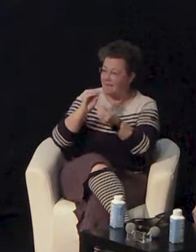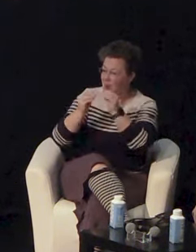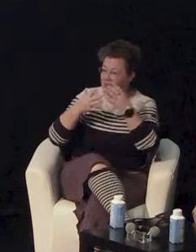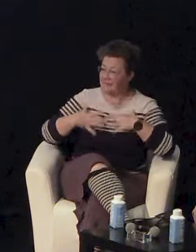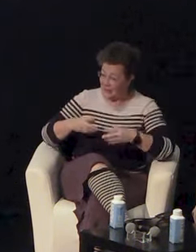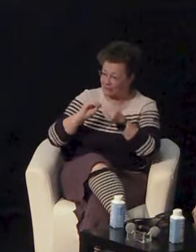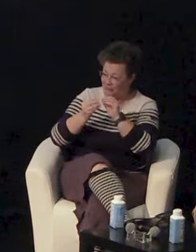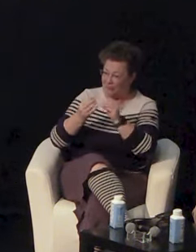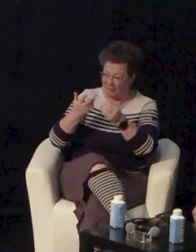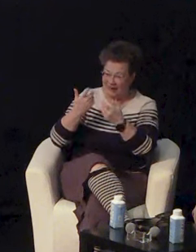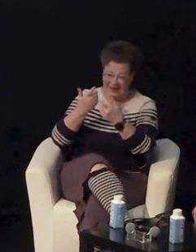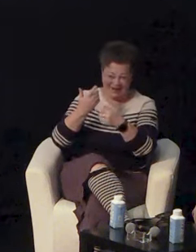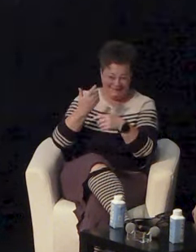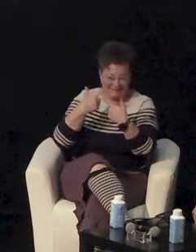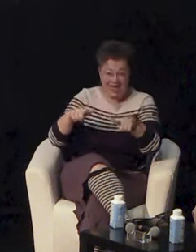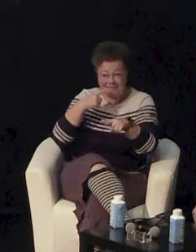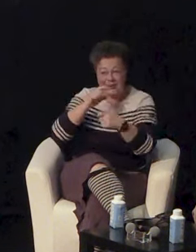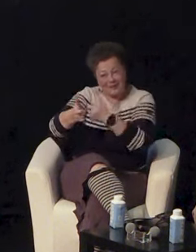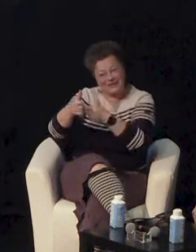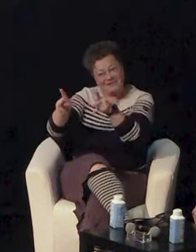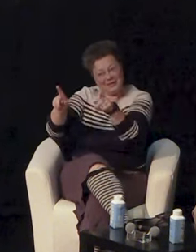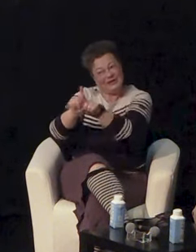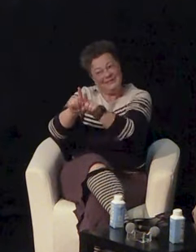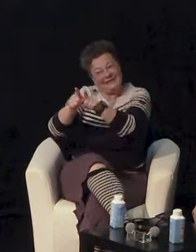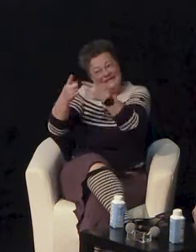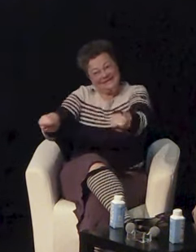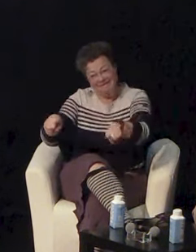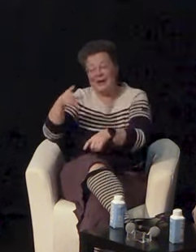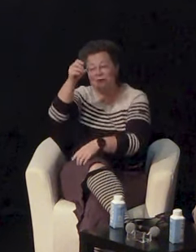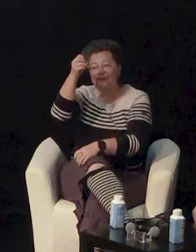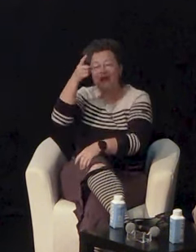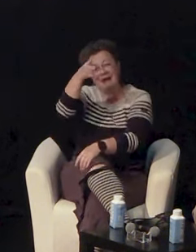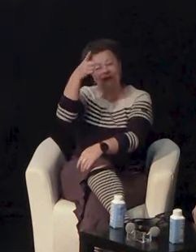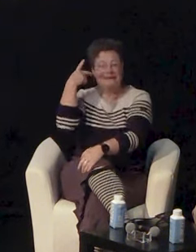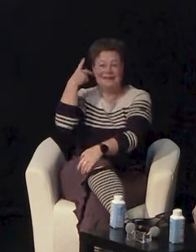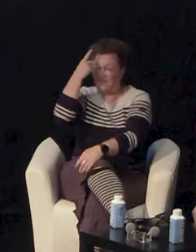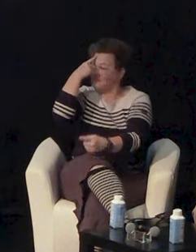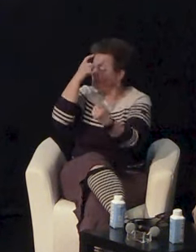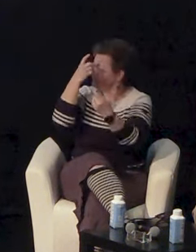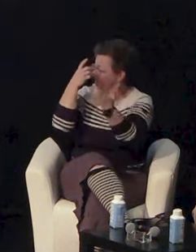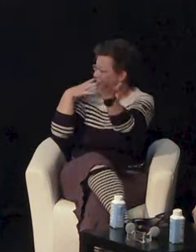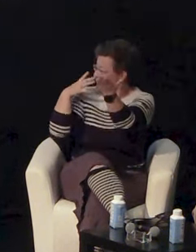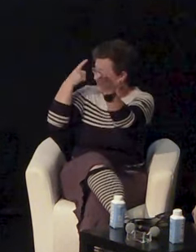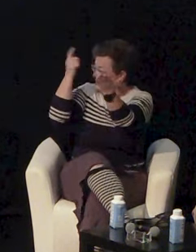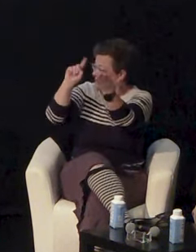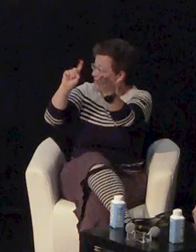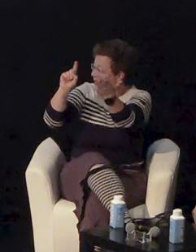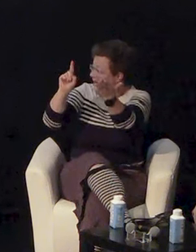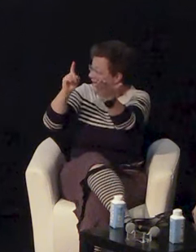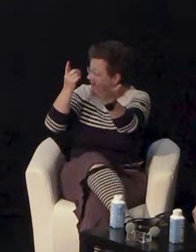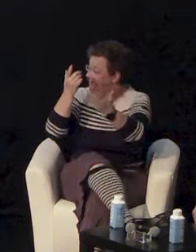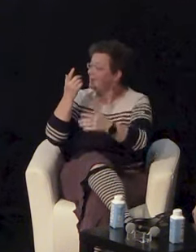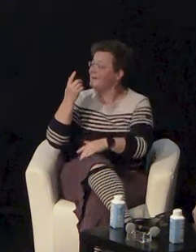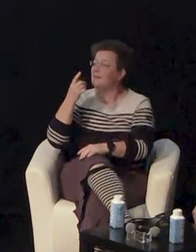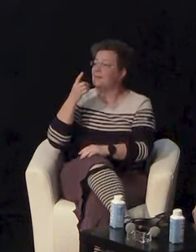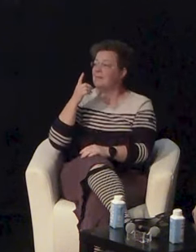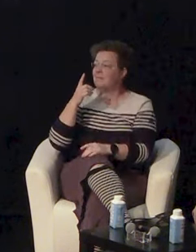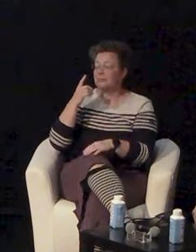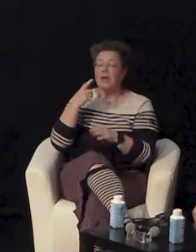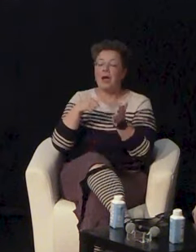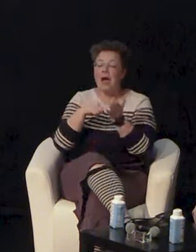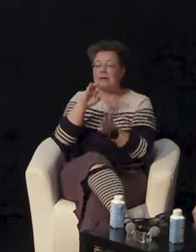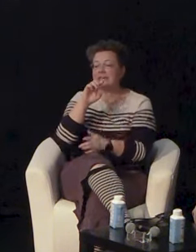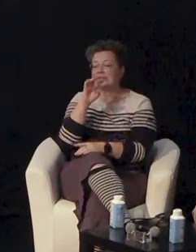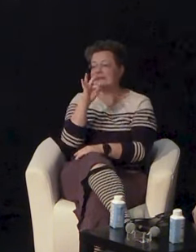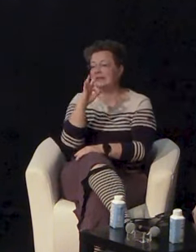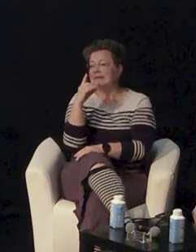Mais c'est vrai que c'est pas un problème physique, c'est un problème de langue, un problème de temporalité, un problème d'organisation, et c'est des choses que les